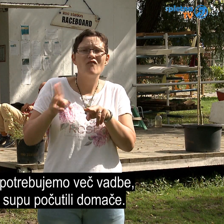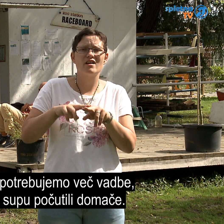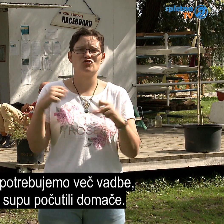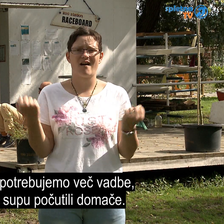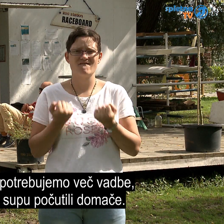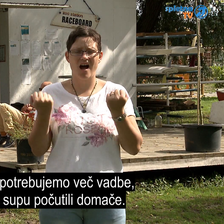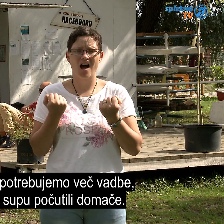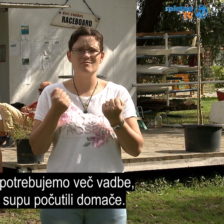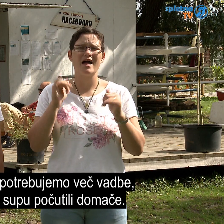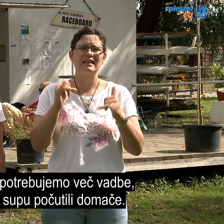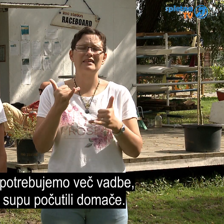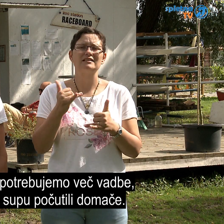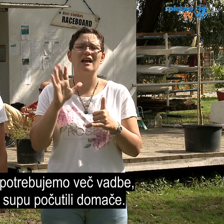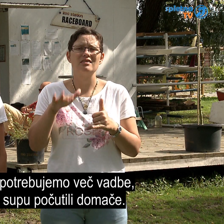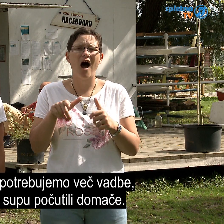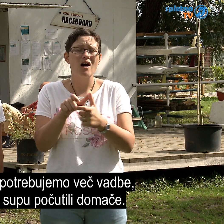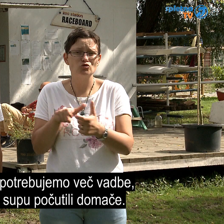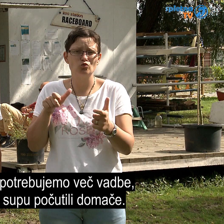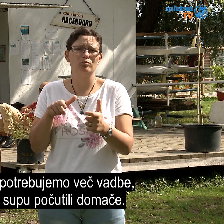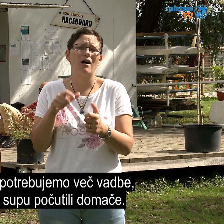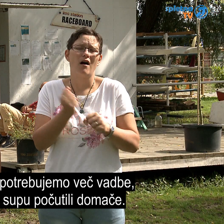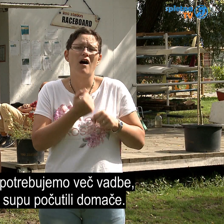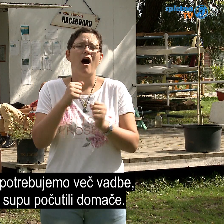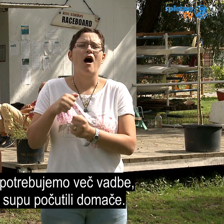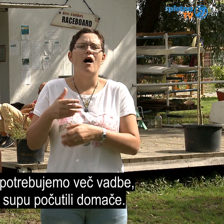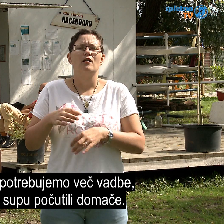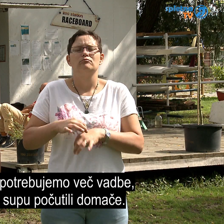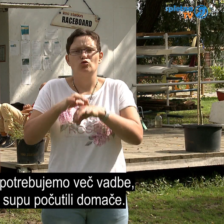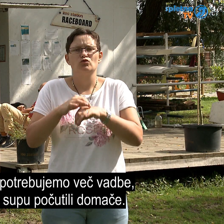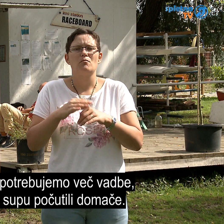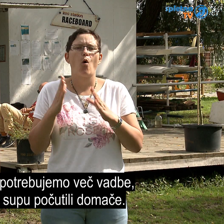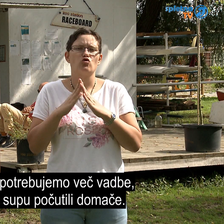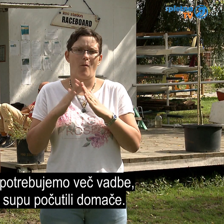vadbe, zato da se bomo na supu počutili domače.